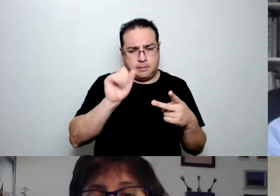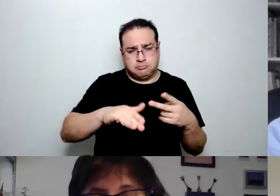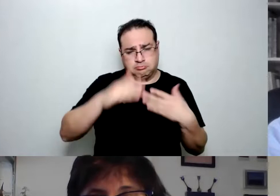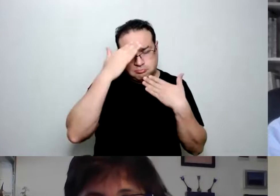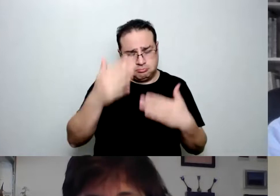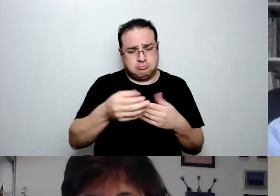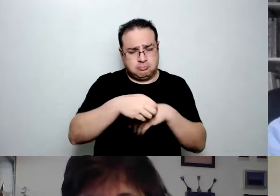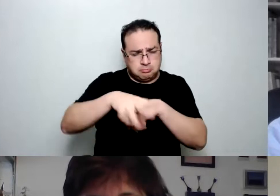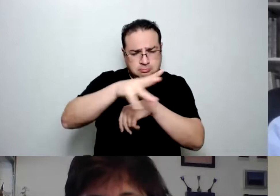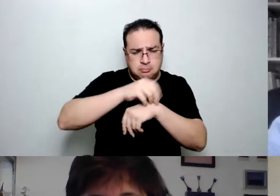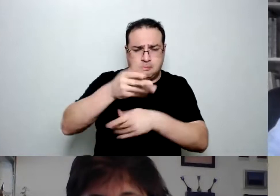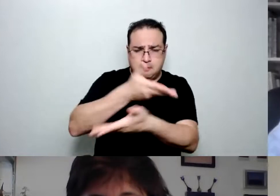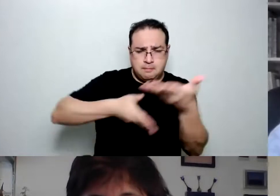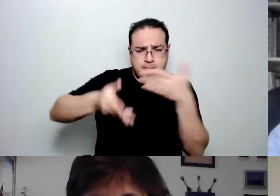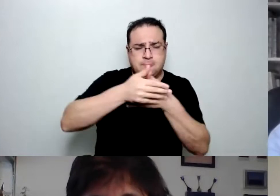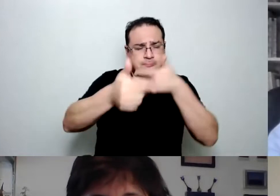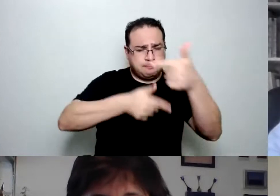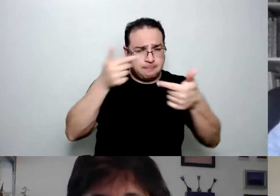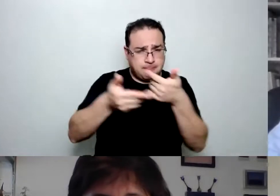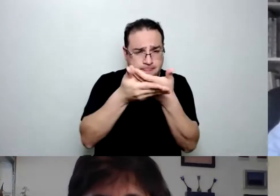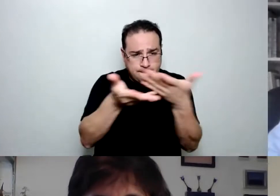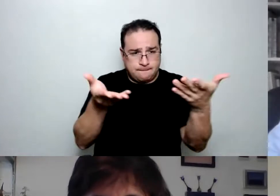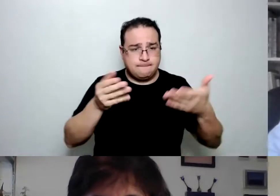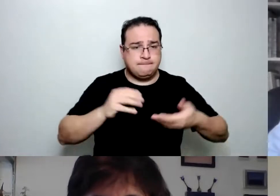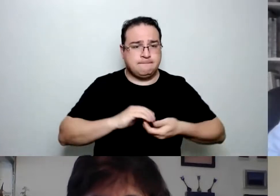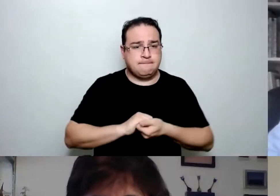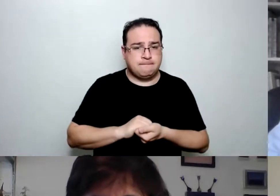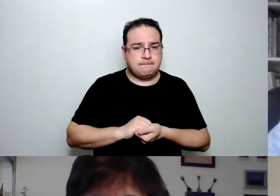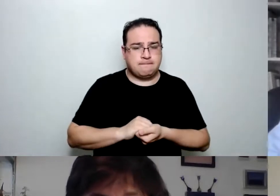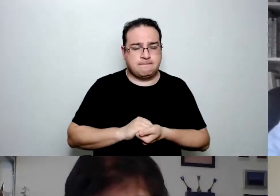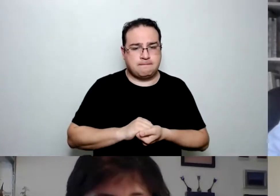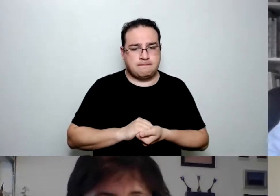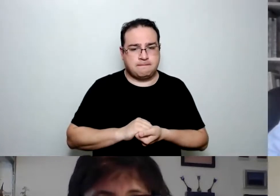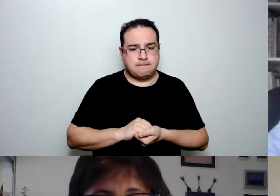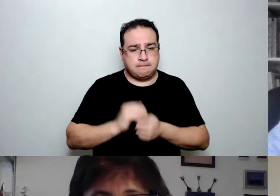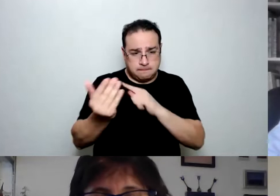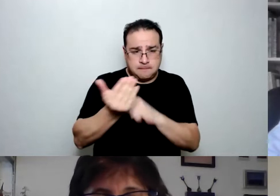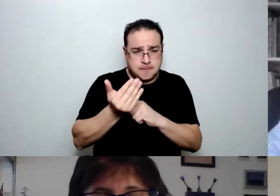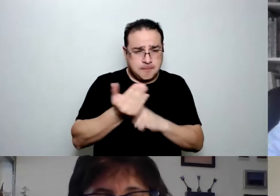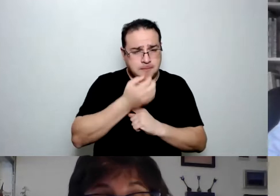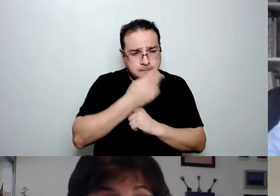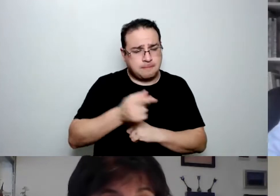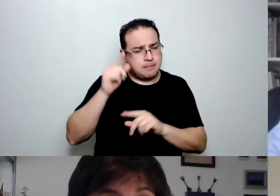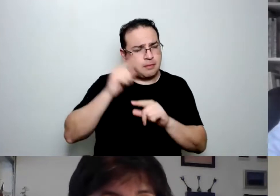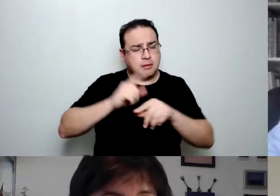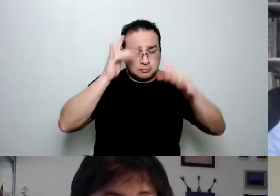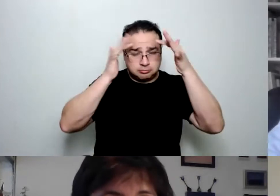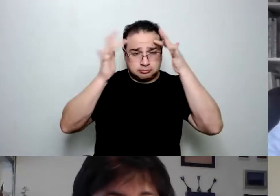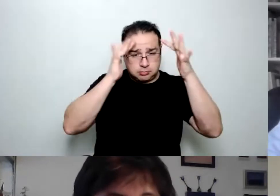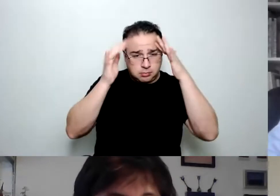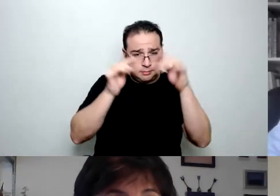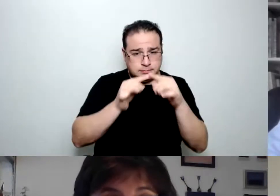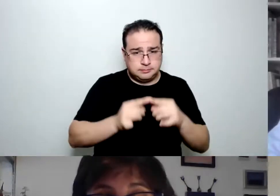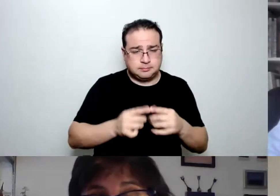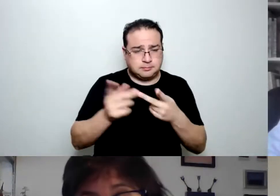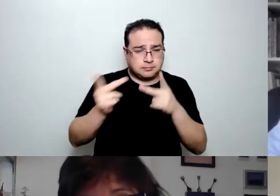pelo compartilhamento aqui do trabalho de vocês. Vai ajudar bastante nas nossas reflexões.